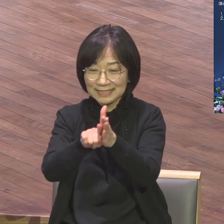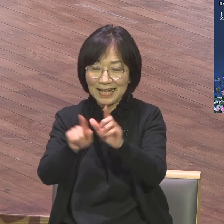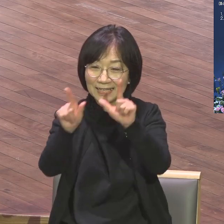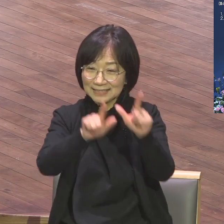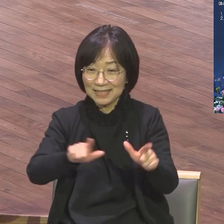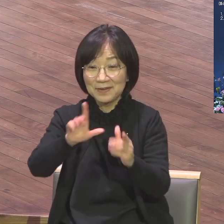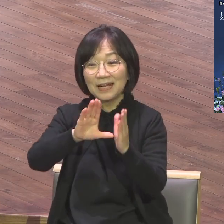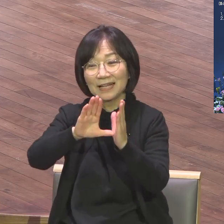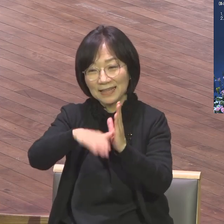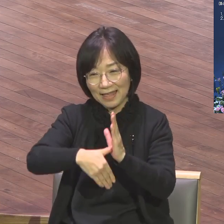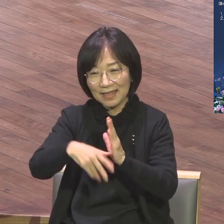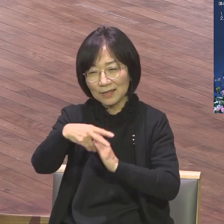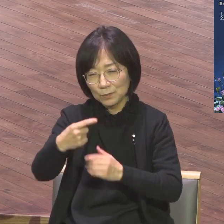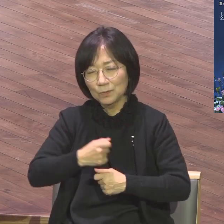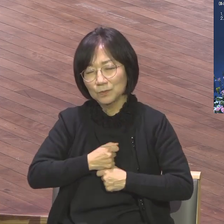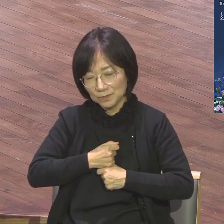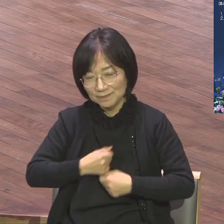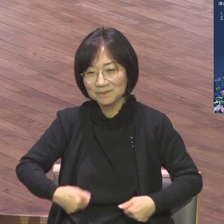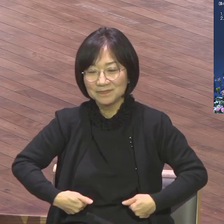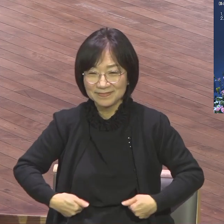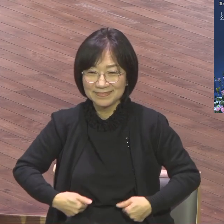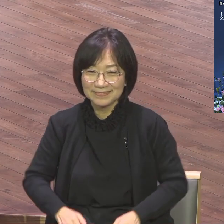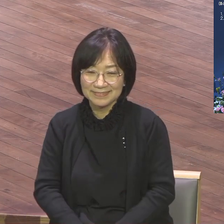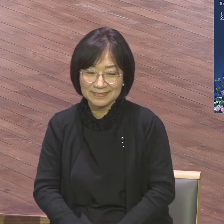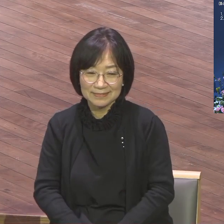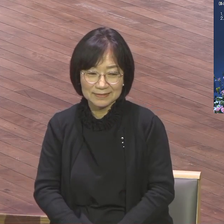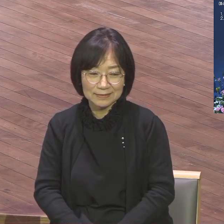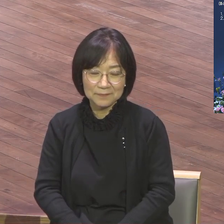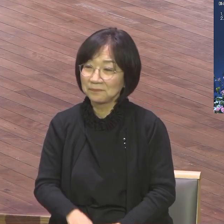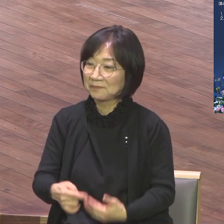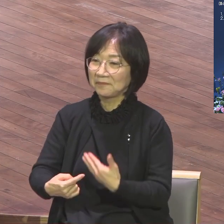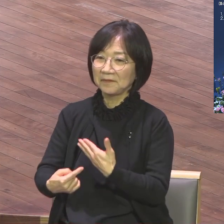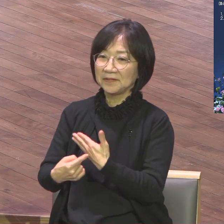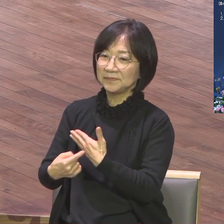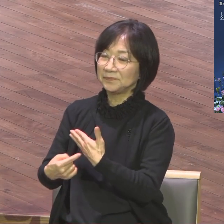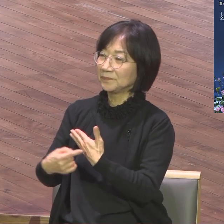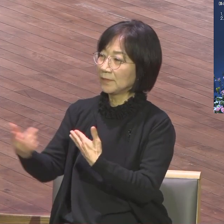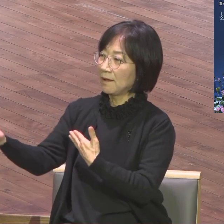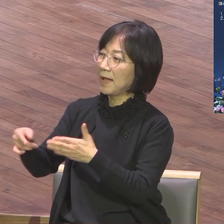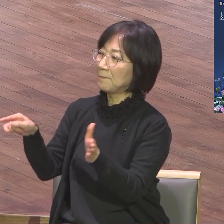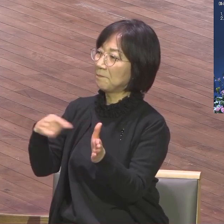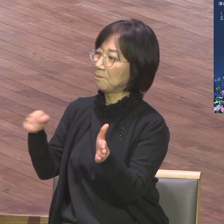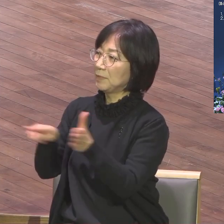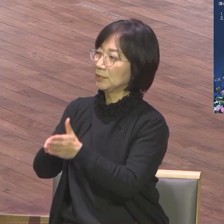하고 사는 분들이 많아요. 교인들에게는 아주 믿음이 좋아